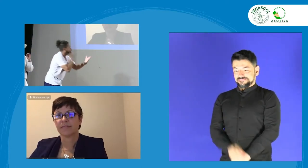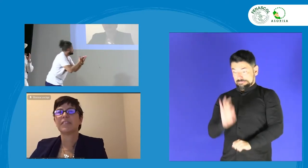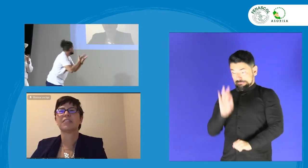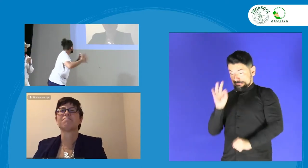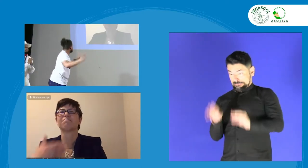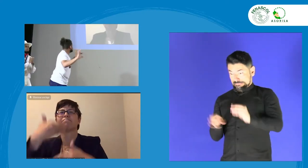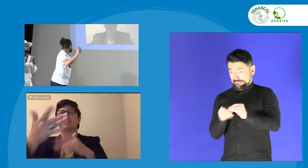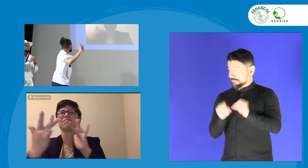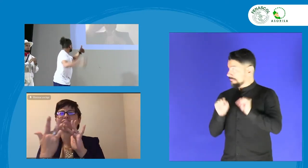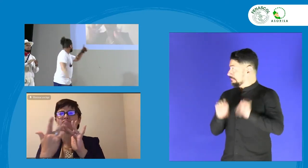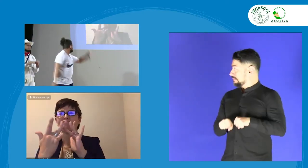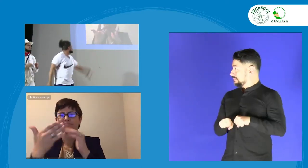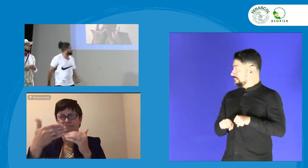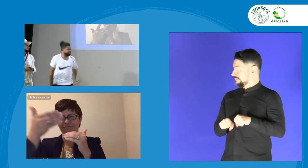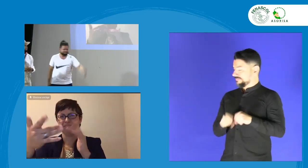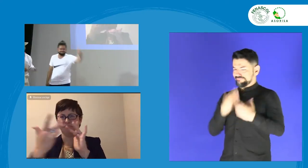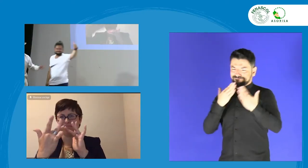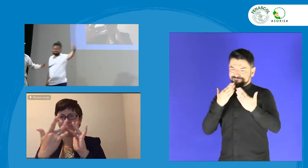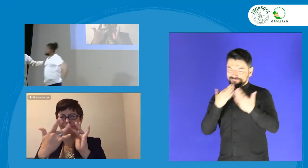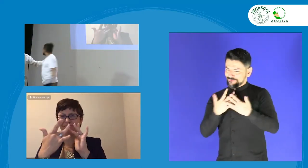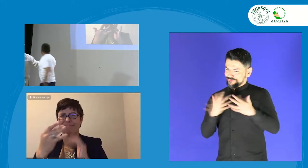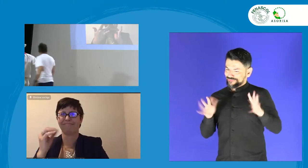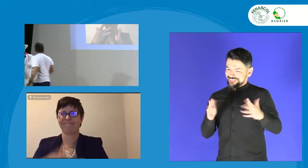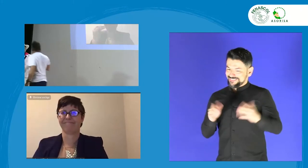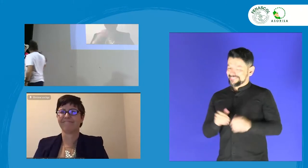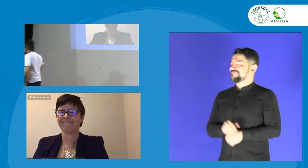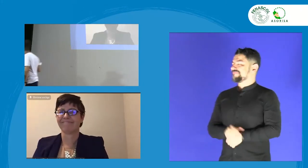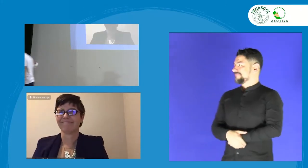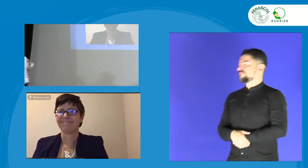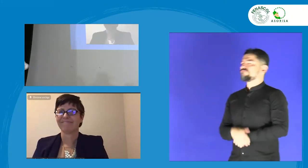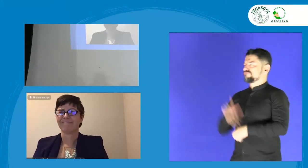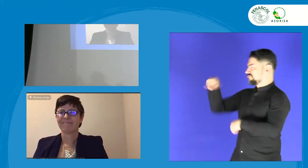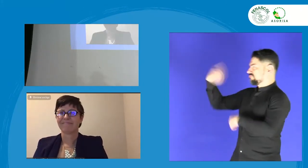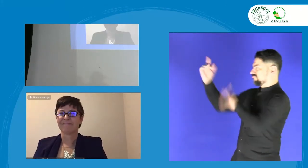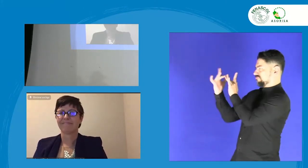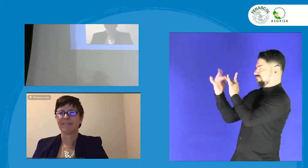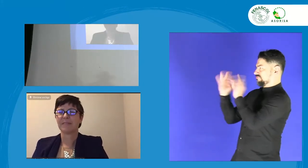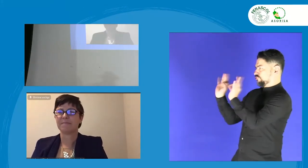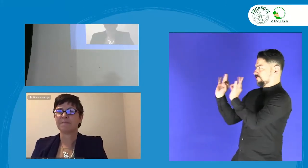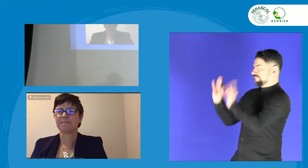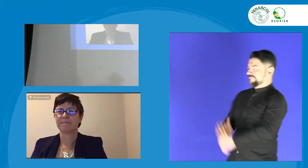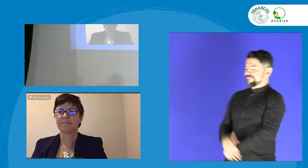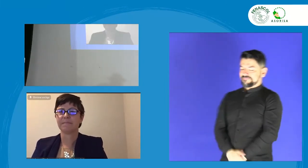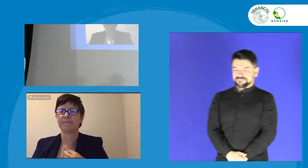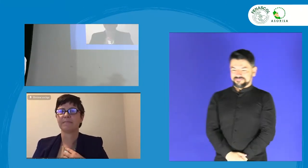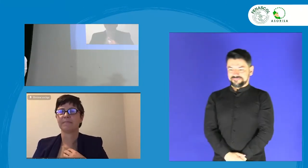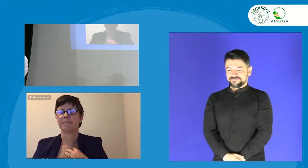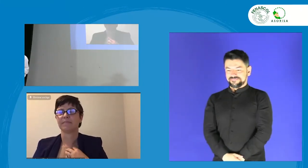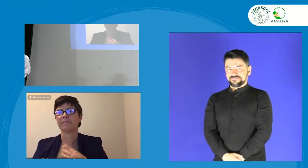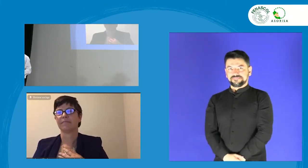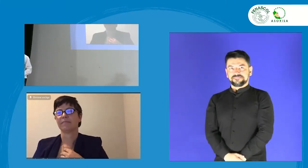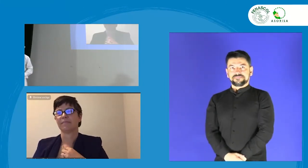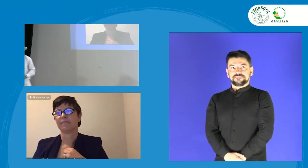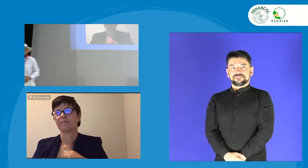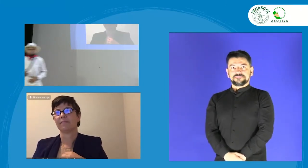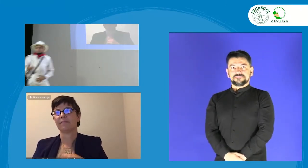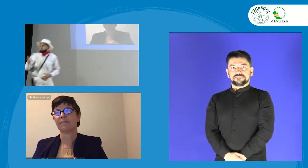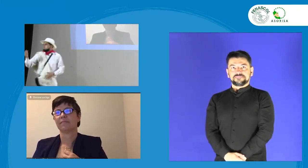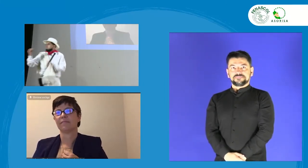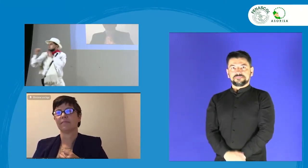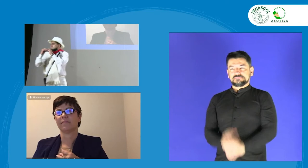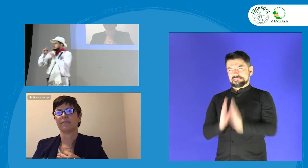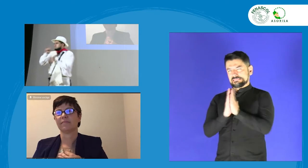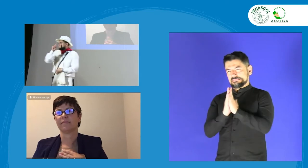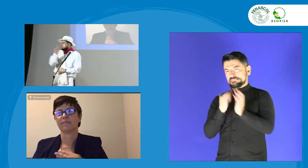Ah, ok, muchísimas gracias. Entonces, qué pena, eso es que todo. Tenemos otras intervenciones en ese momento, entonces en otro momento lo pudiéramos hacer. Claro